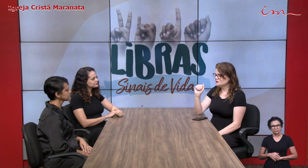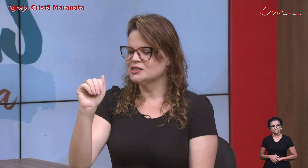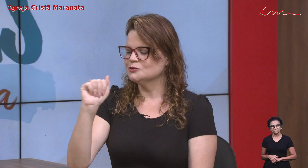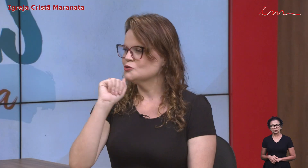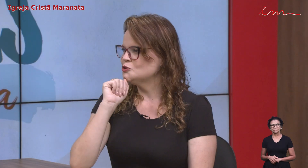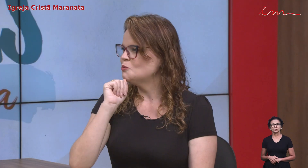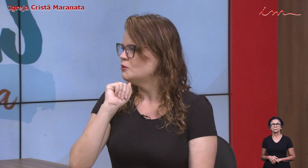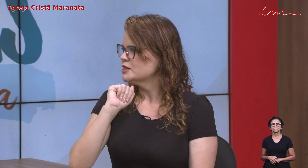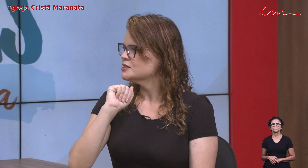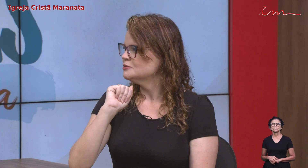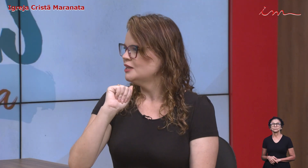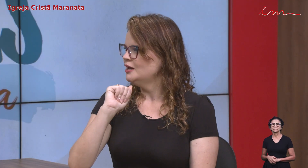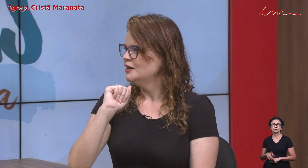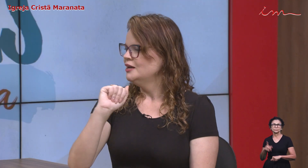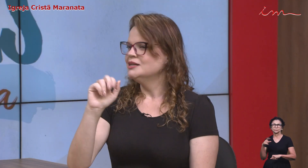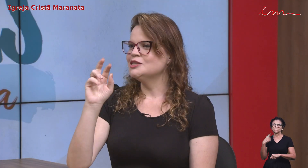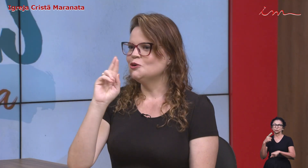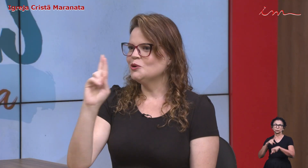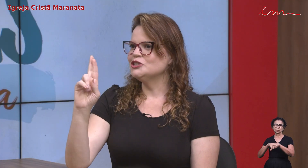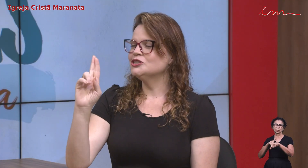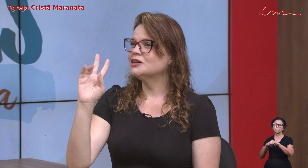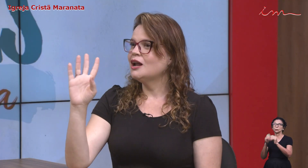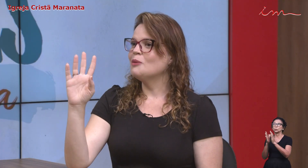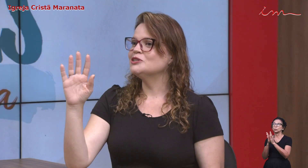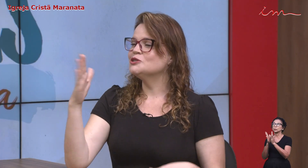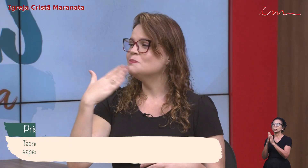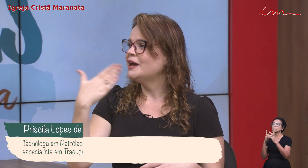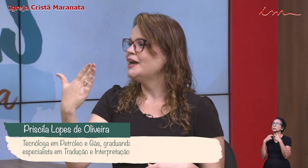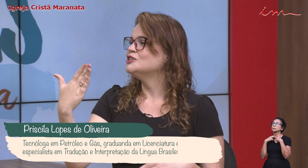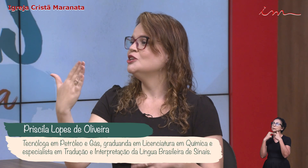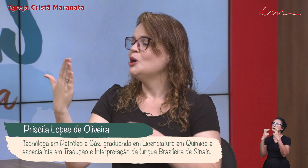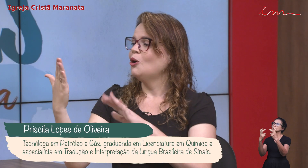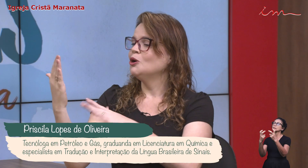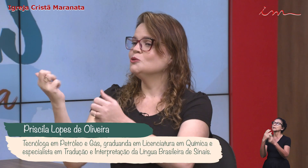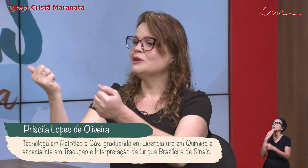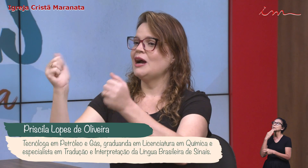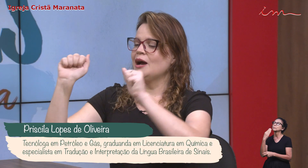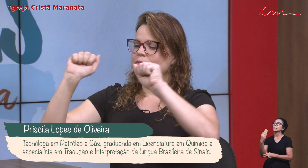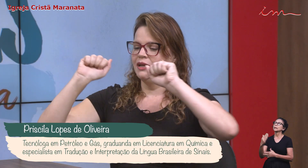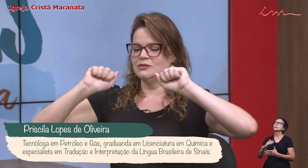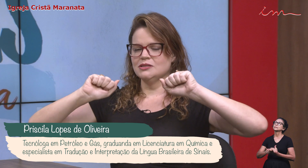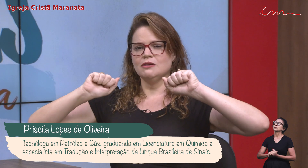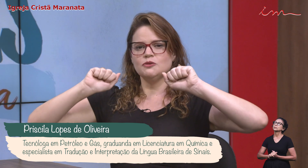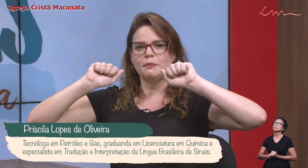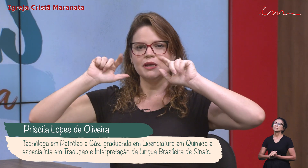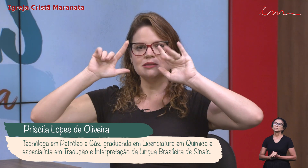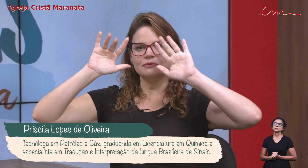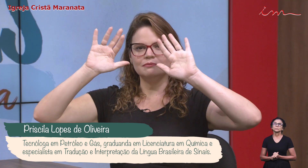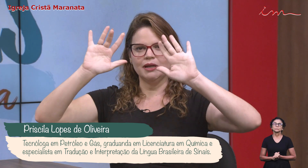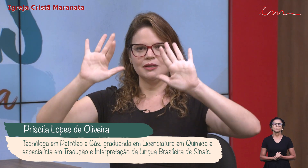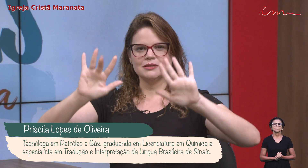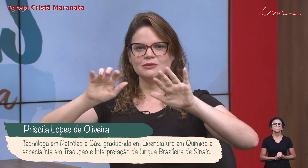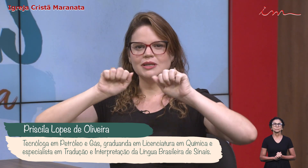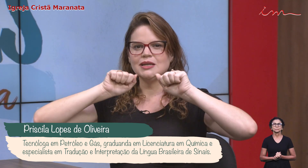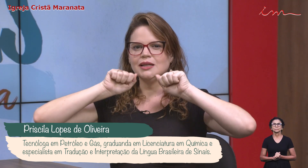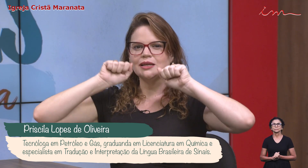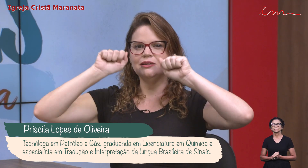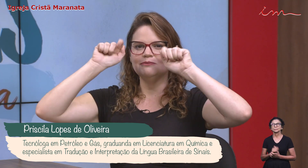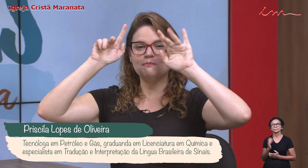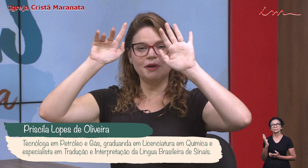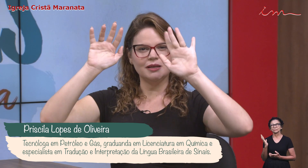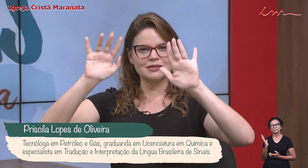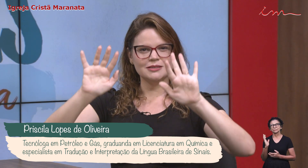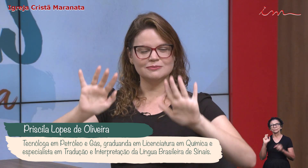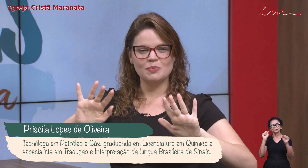está conversando com o Senhor, uma oração, né? Senhor, a gente clama, a gente pede, ó, a bênção, sinal de bênção, né? Sai